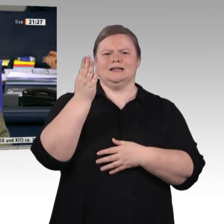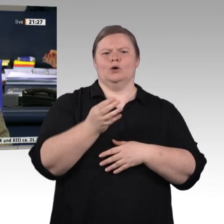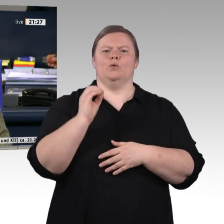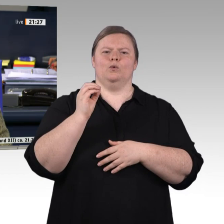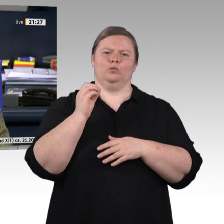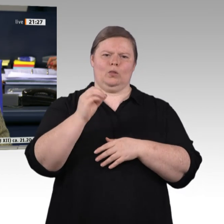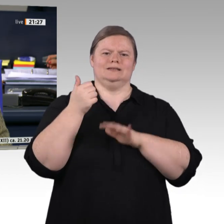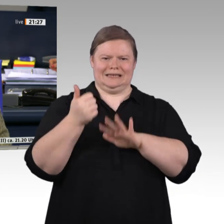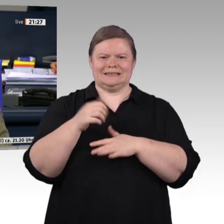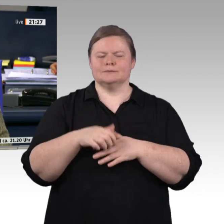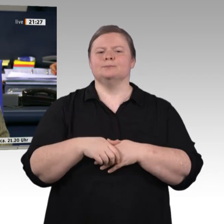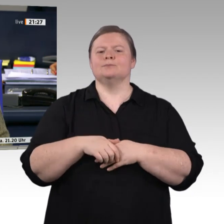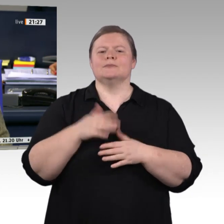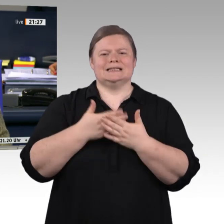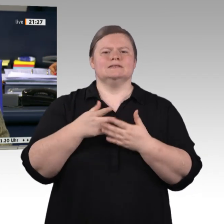Grünen auf Drucksache